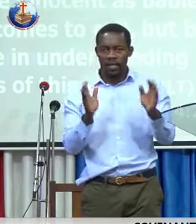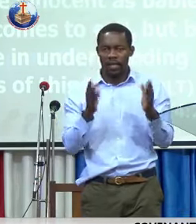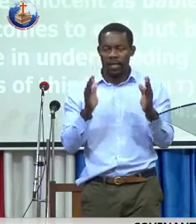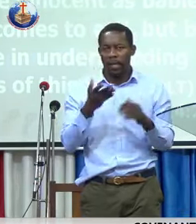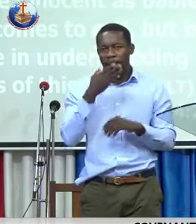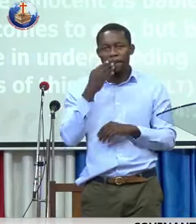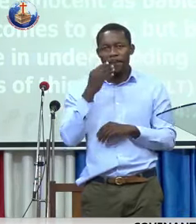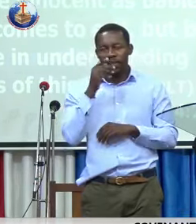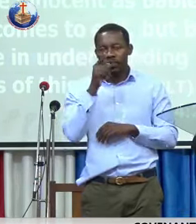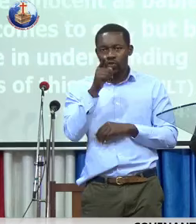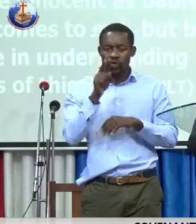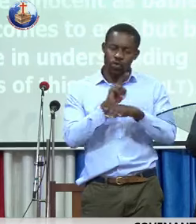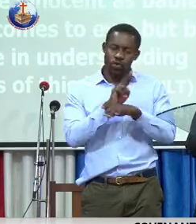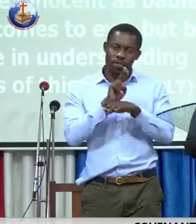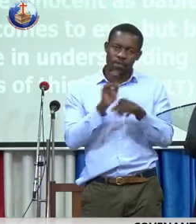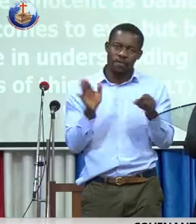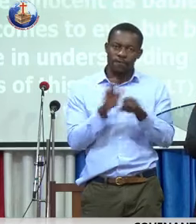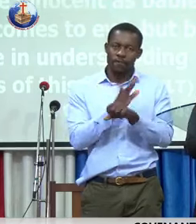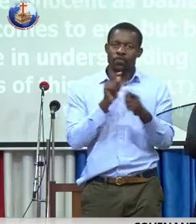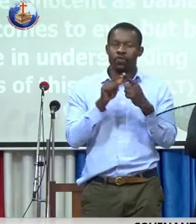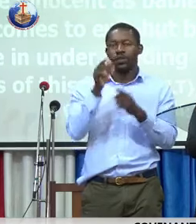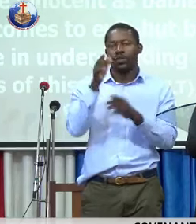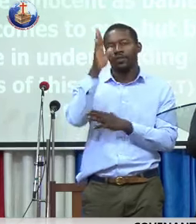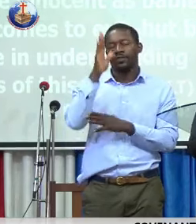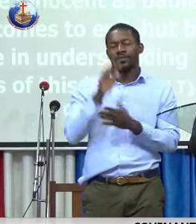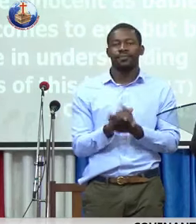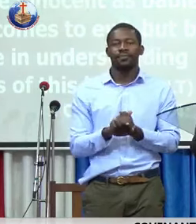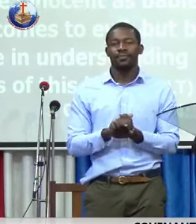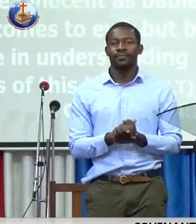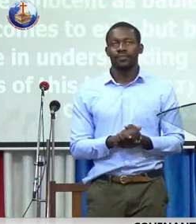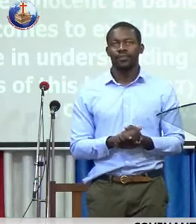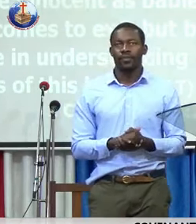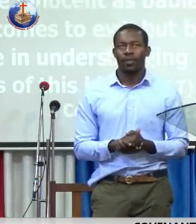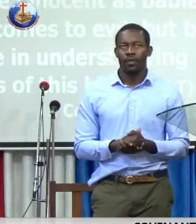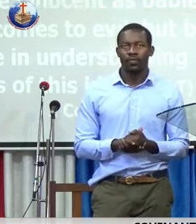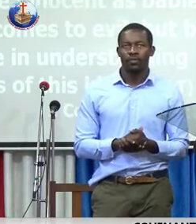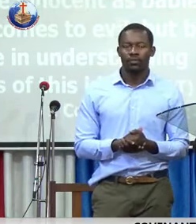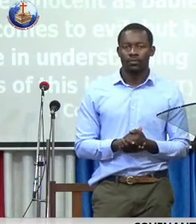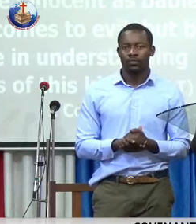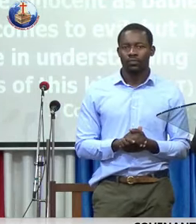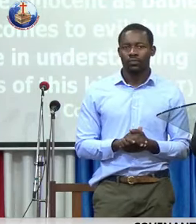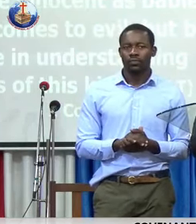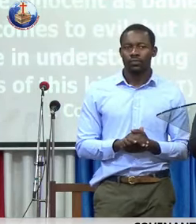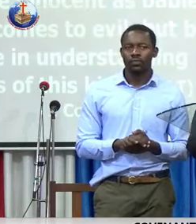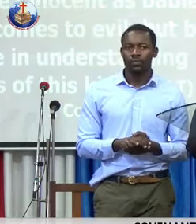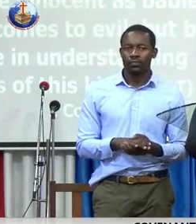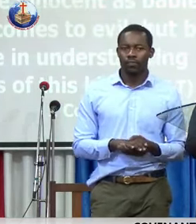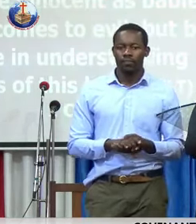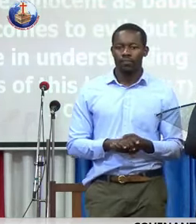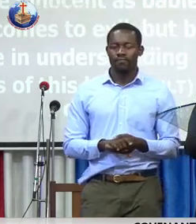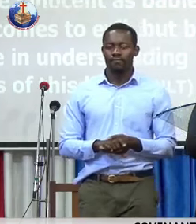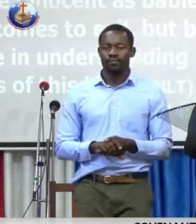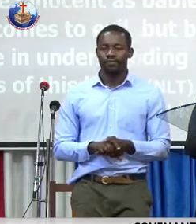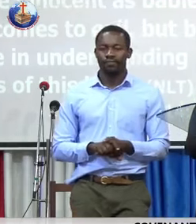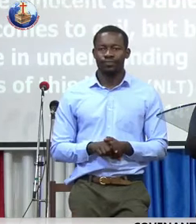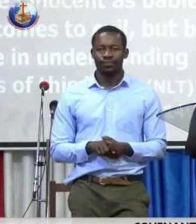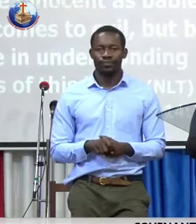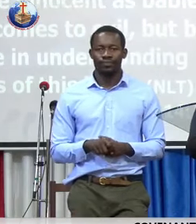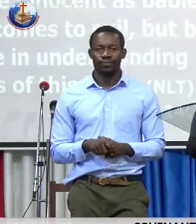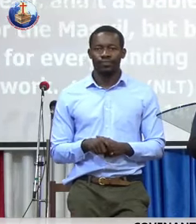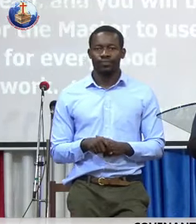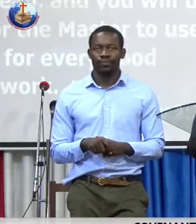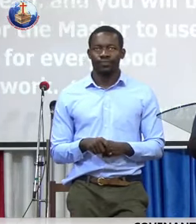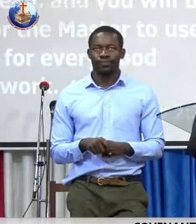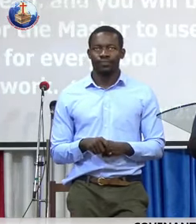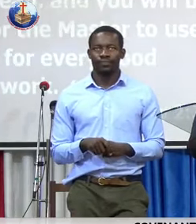can use. Mstari 21 wa Timotheo wa pili, sura ya pili, natuambia kwamba tuimizike katika maarifa ya